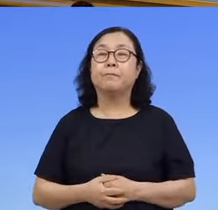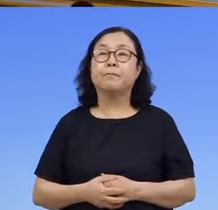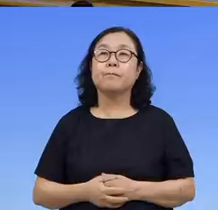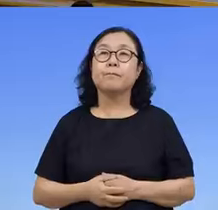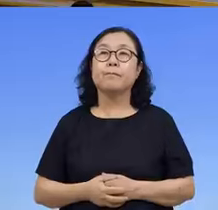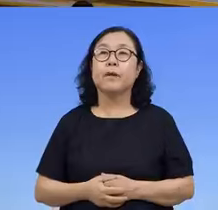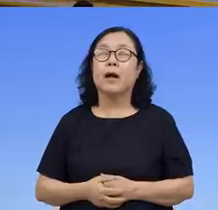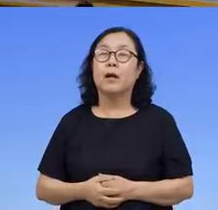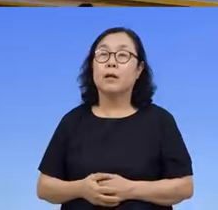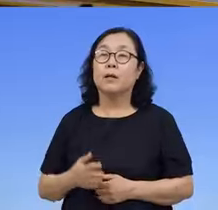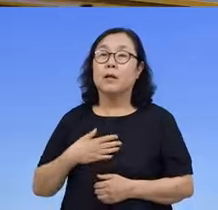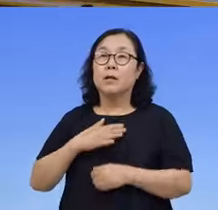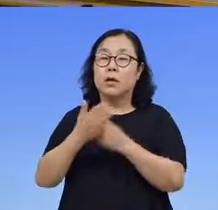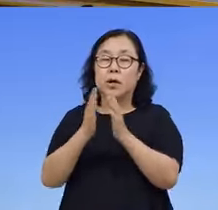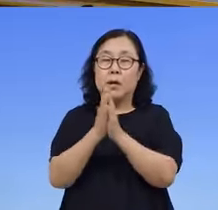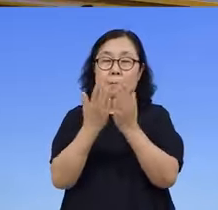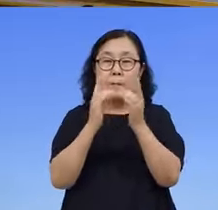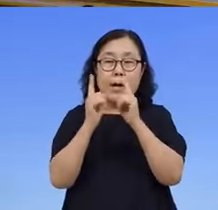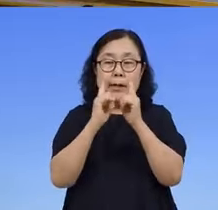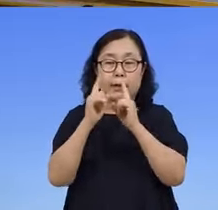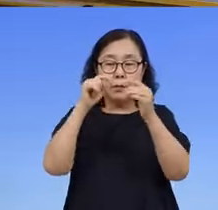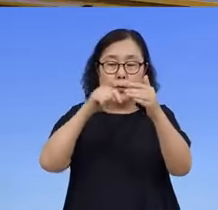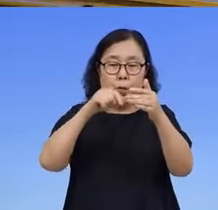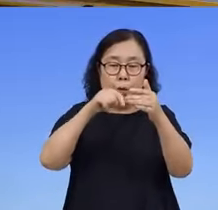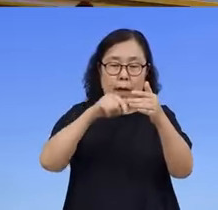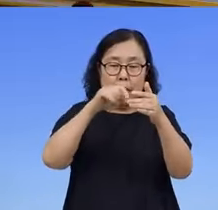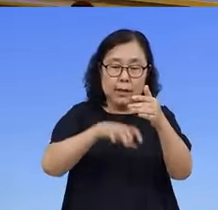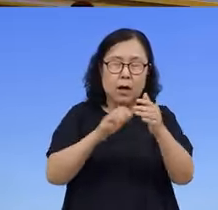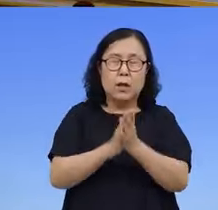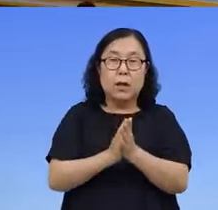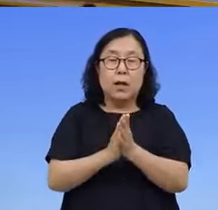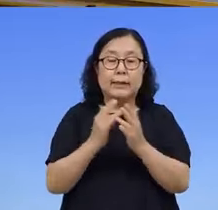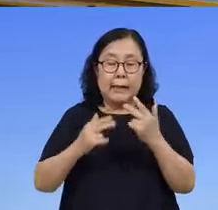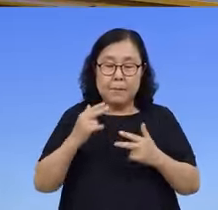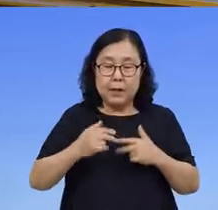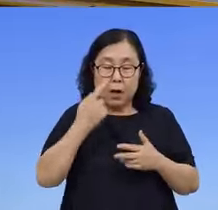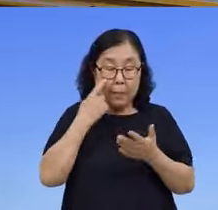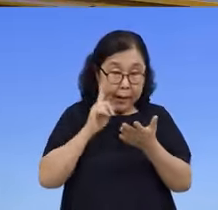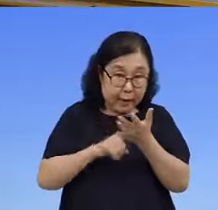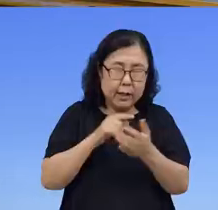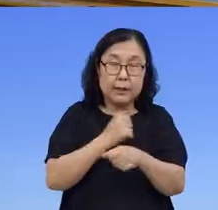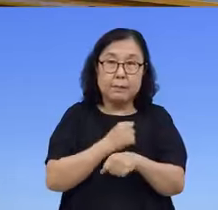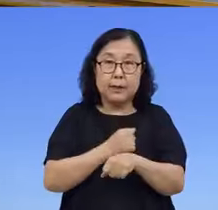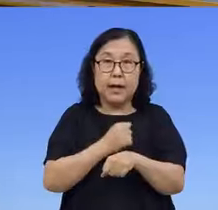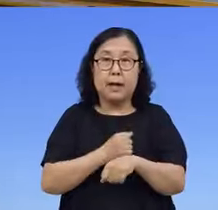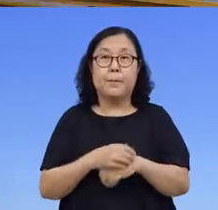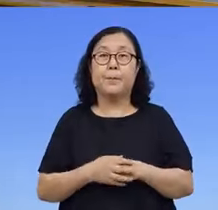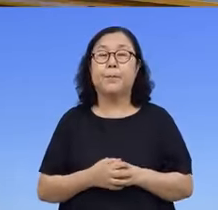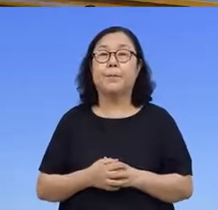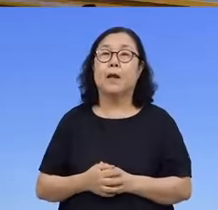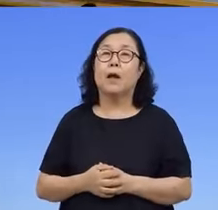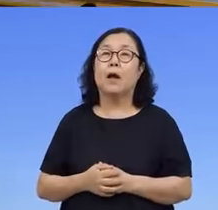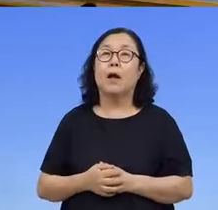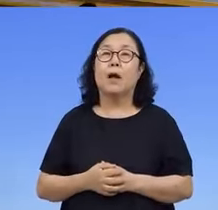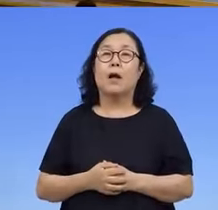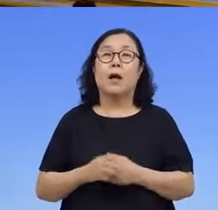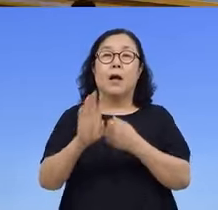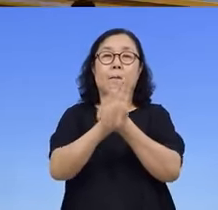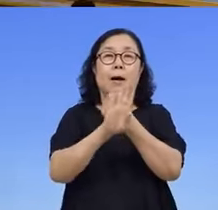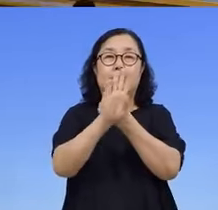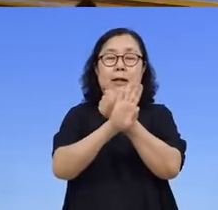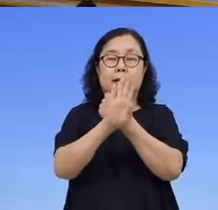겁니다. 제가요, 오늘 본문에서 굉장히 흥미로운 포인트 하나를 발견했는데요. 본문 2장 24절 한번